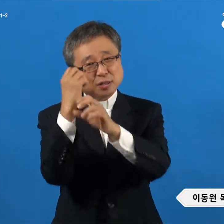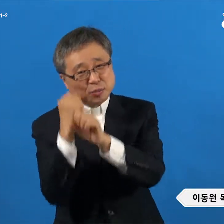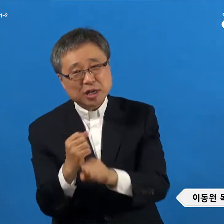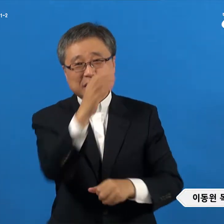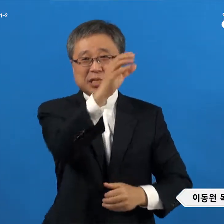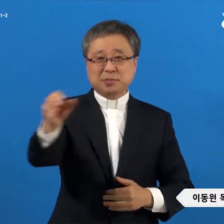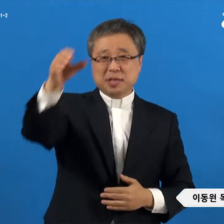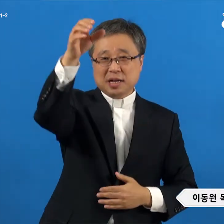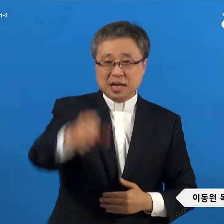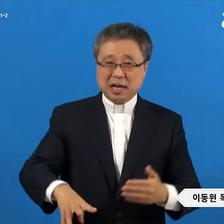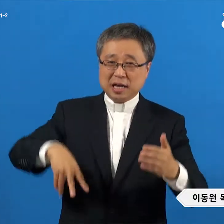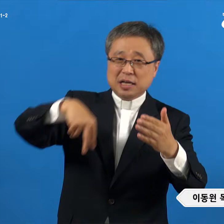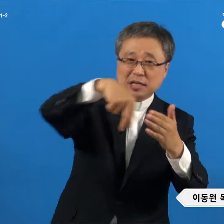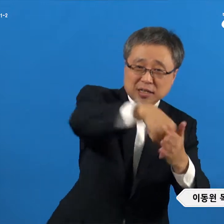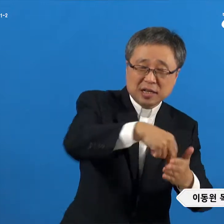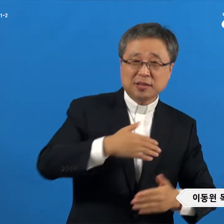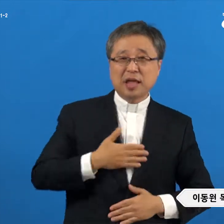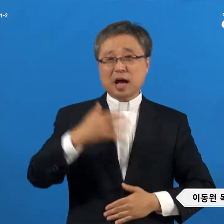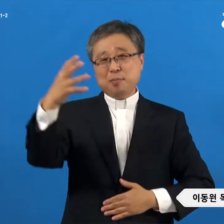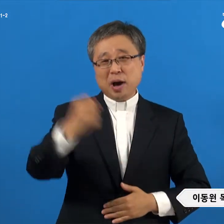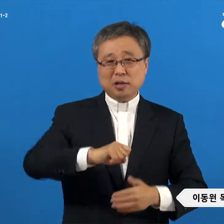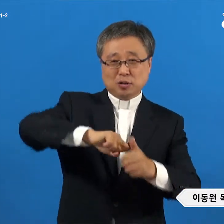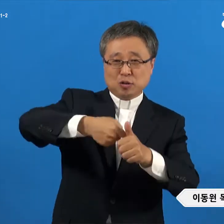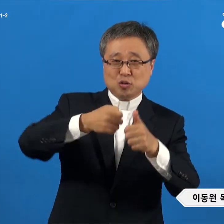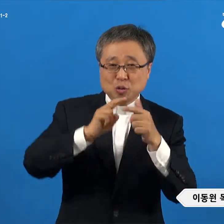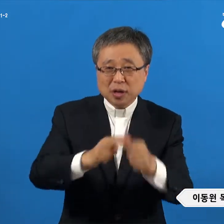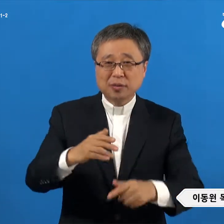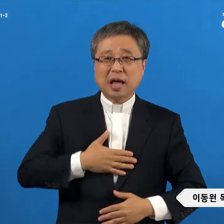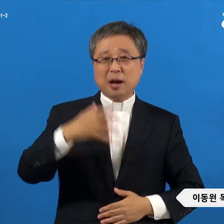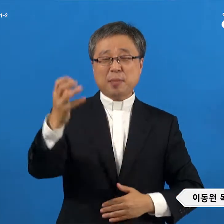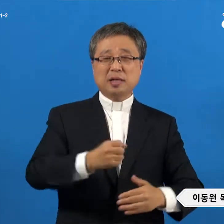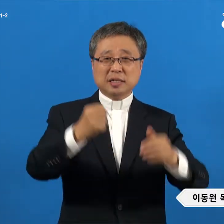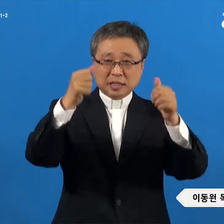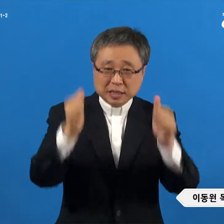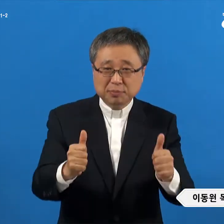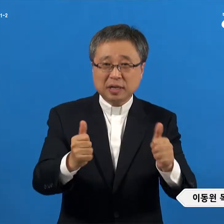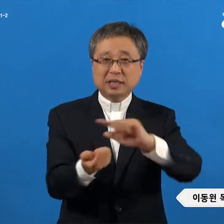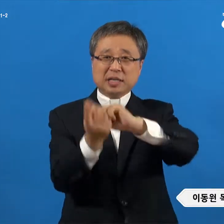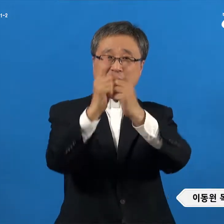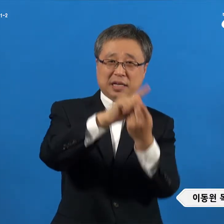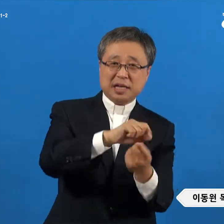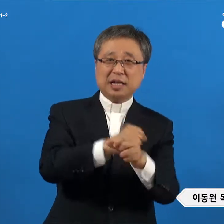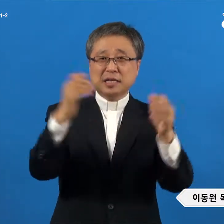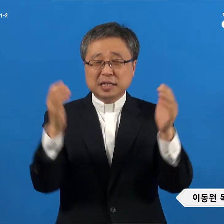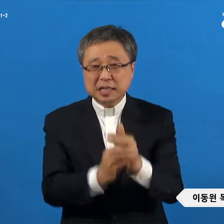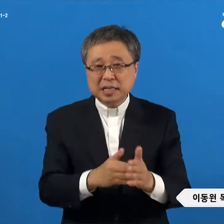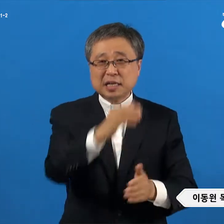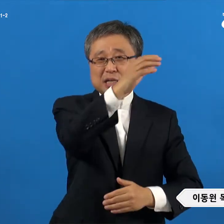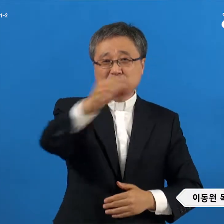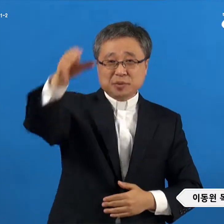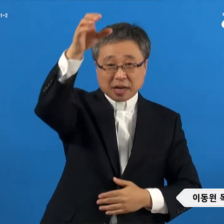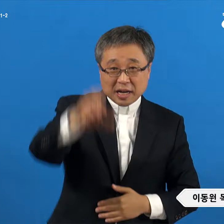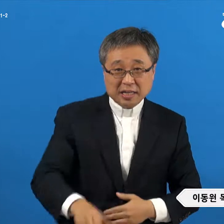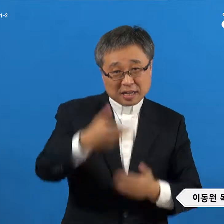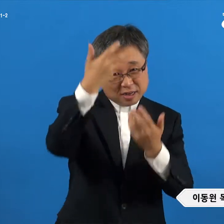달리셨습니다. 내가 받을 저주와 내가 받을 심판을 대신하셨습니다. 십자가에 흘린 피, 그 피로 우리를